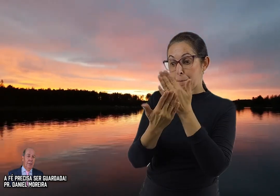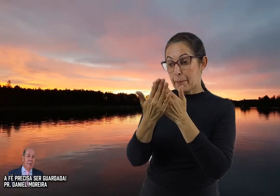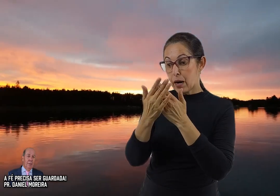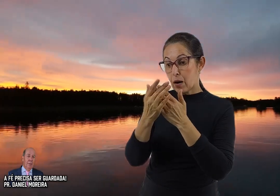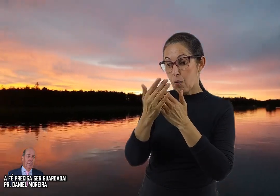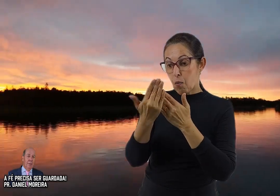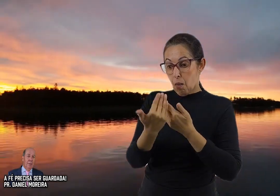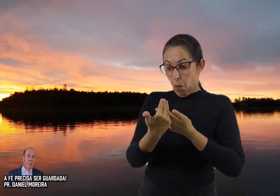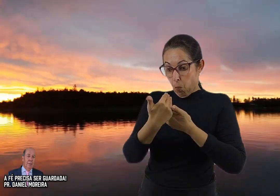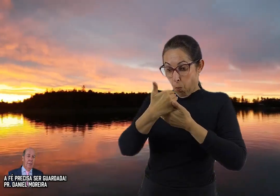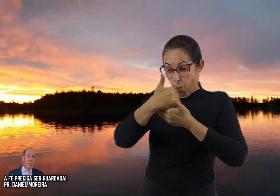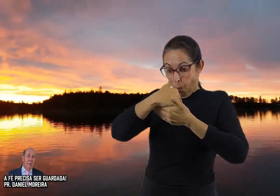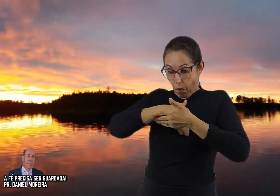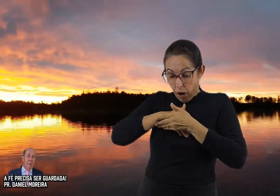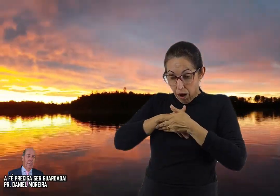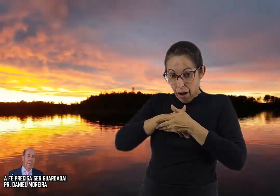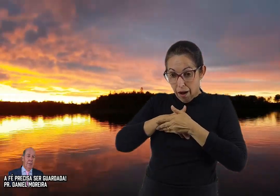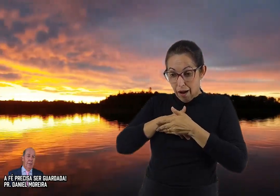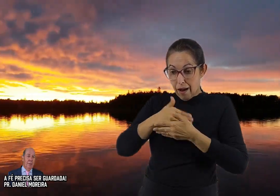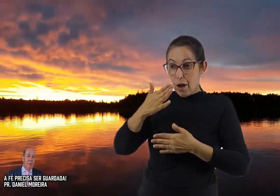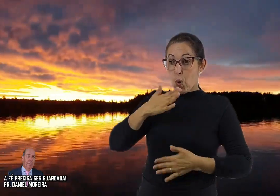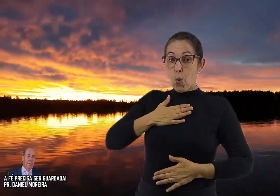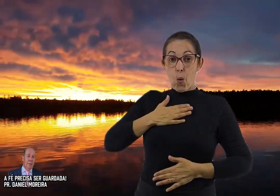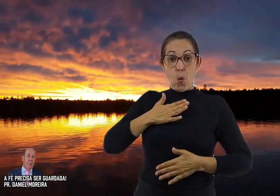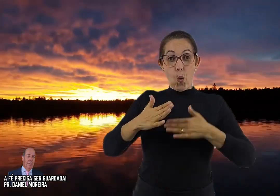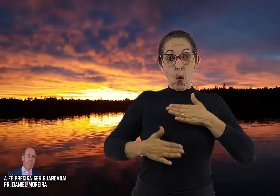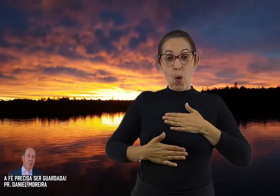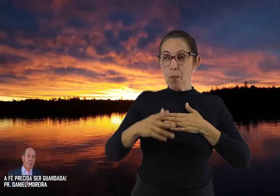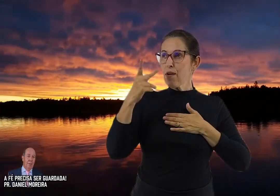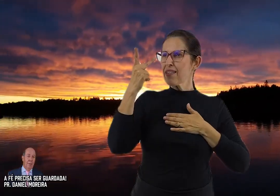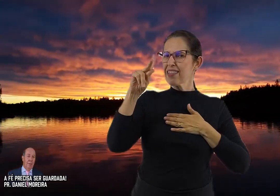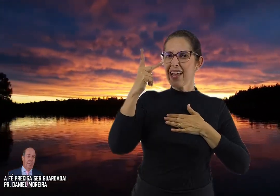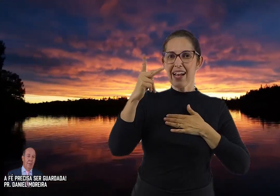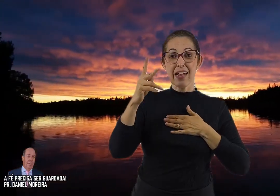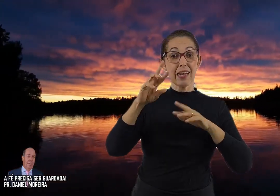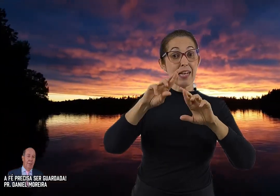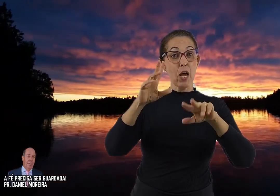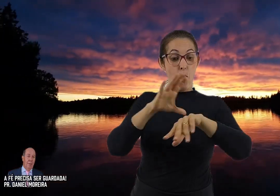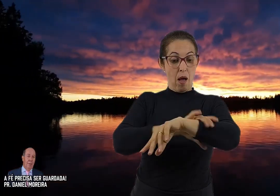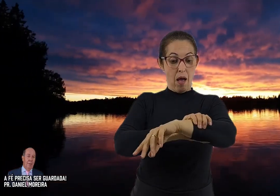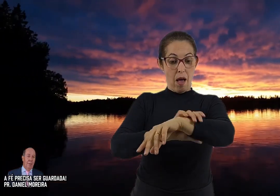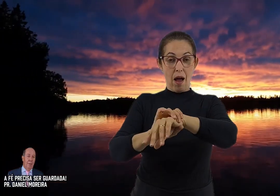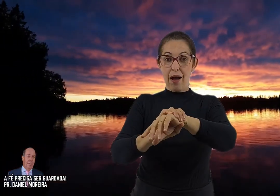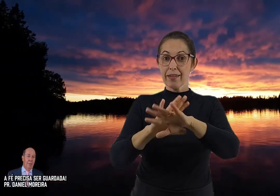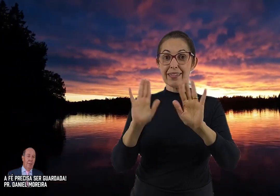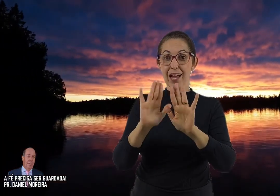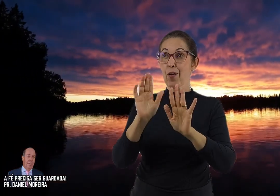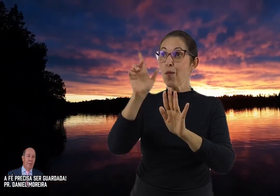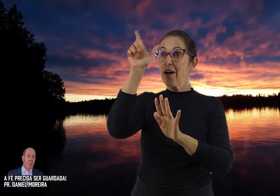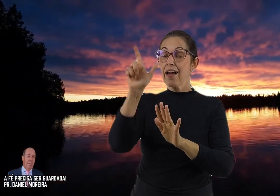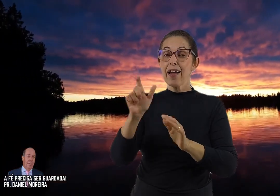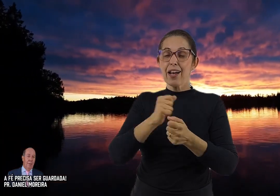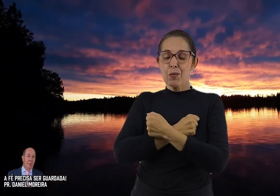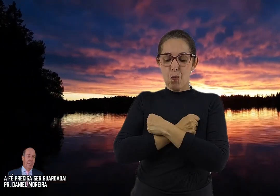entrou, porque o corpo dela não era carne e osso, era um corpo glorificado.